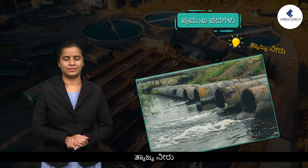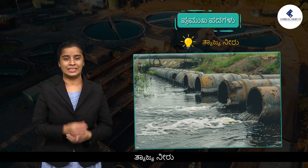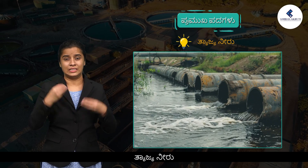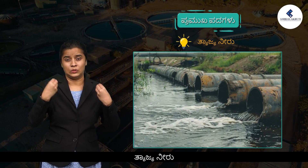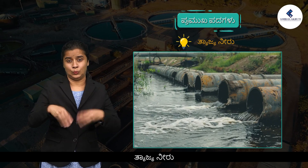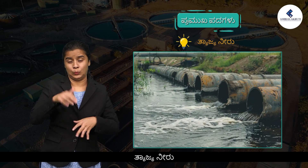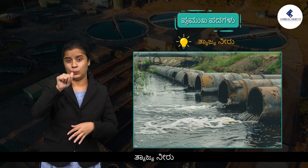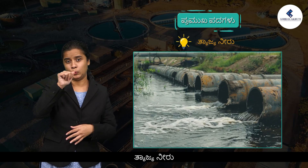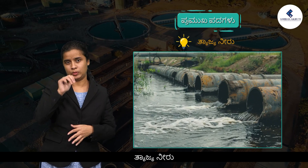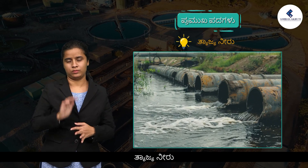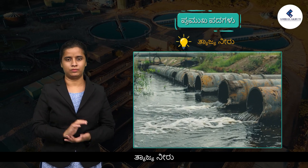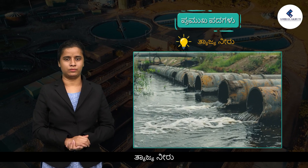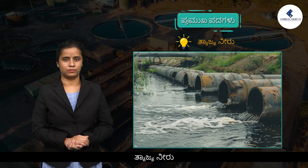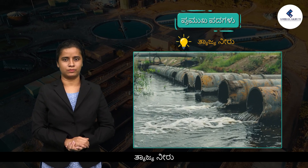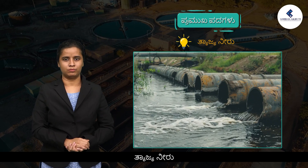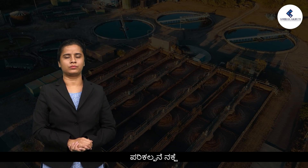ತ್ಯಾಜ್ಯ ನೀರು,